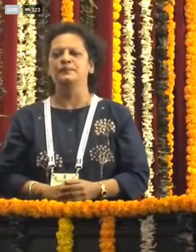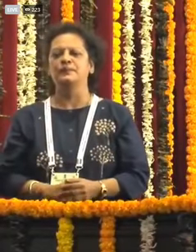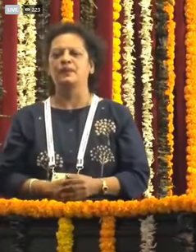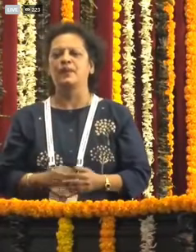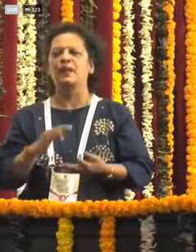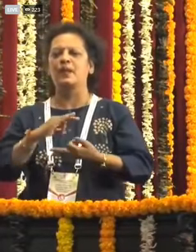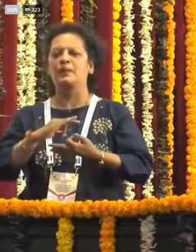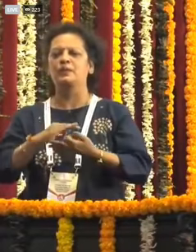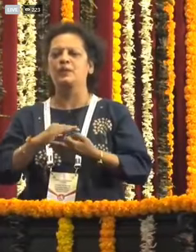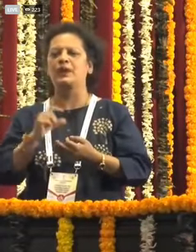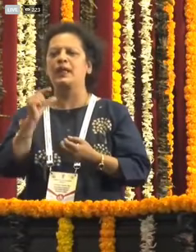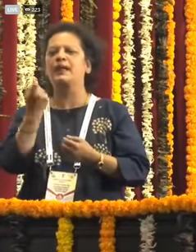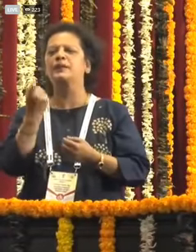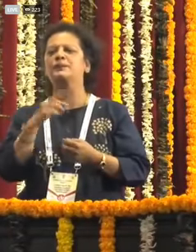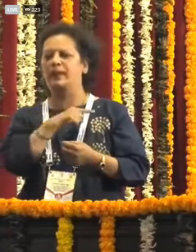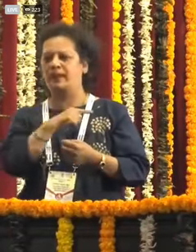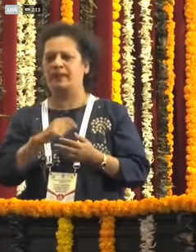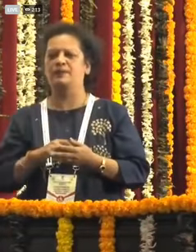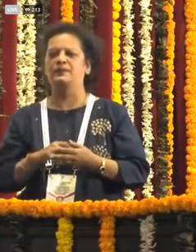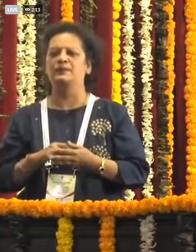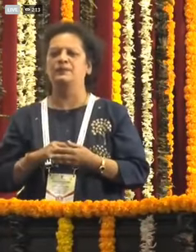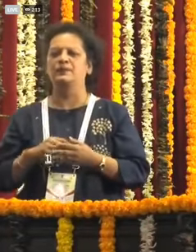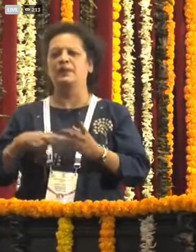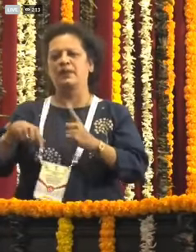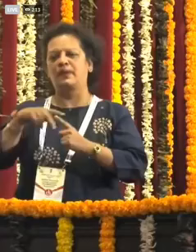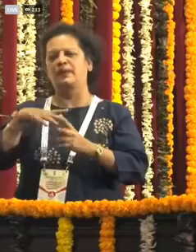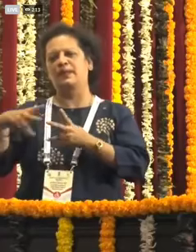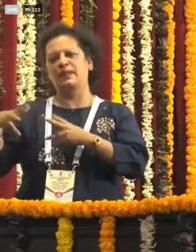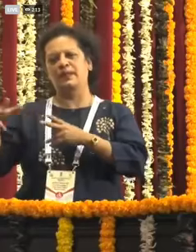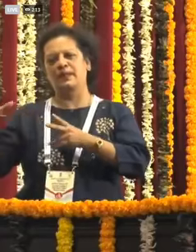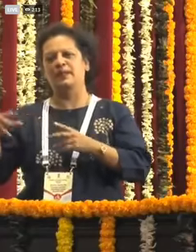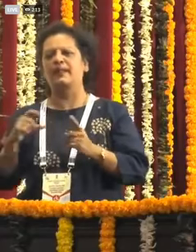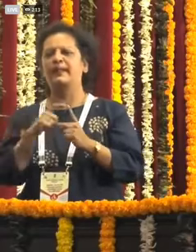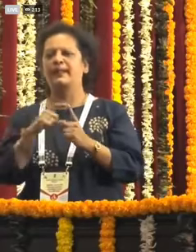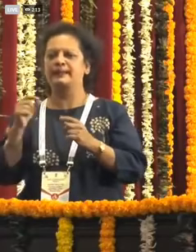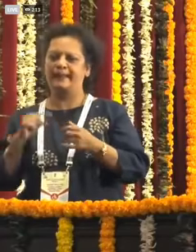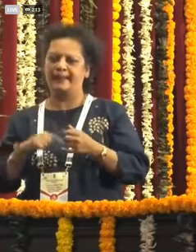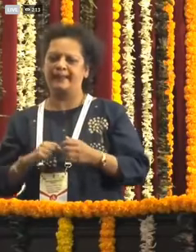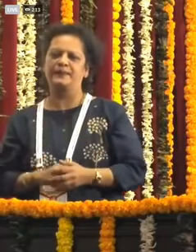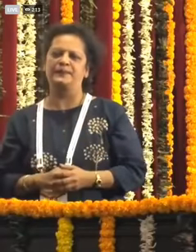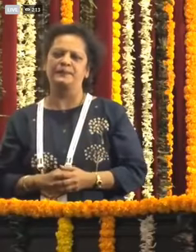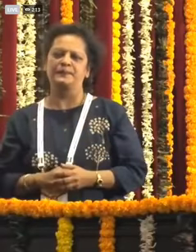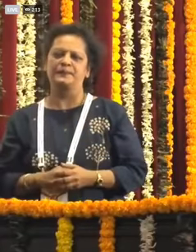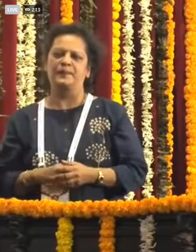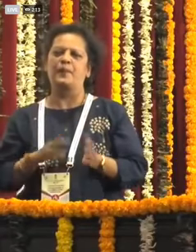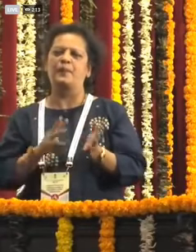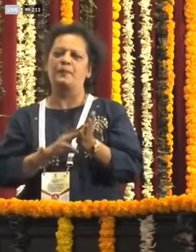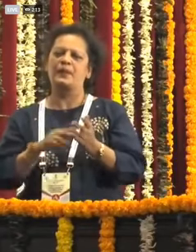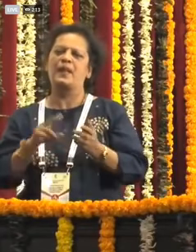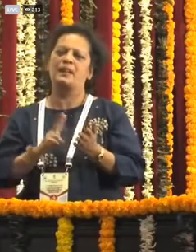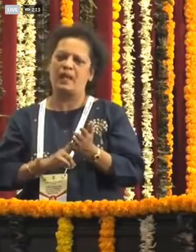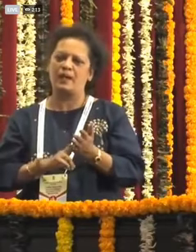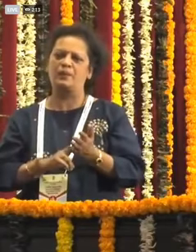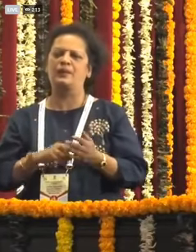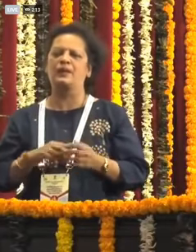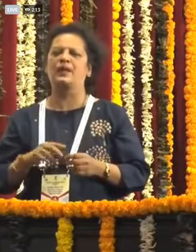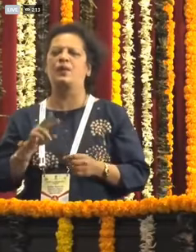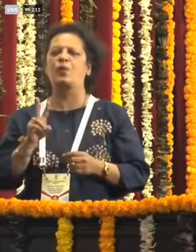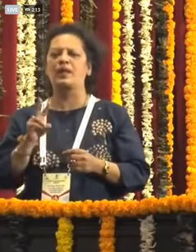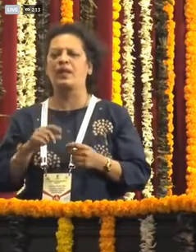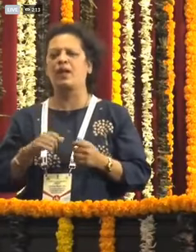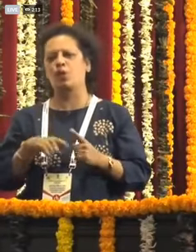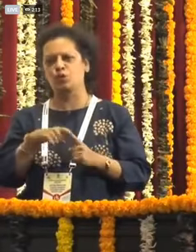धम्मज्योती गजबिये, महासंचालक बार्टी दिनेश डिंगळे, मदन नागरगोजे, वंदना